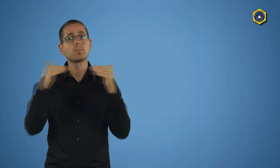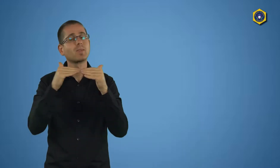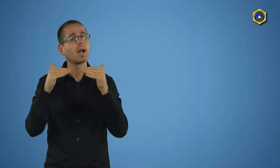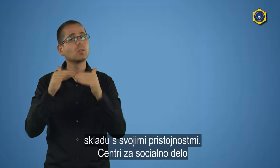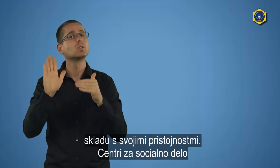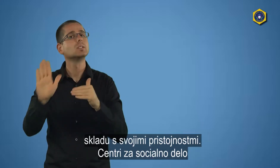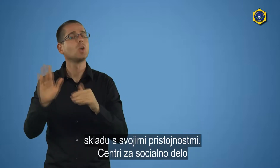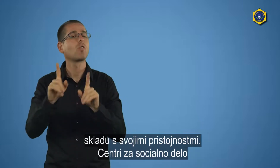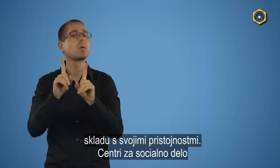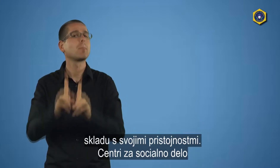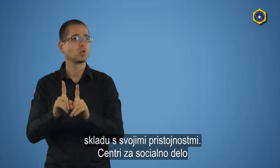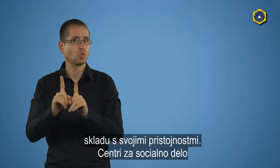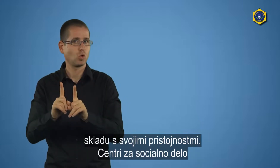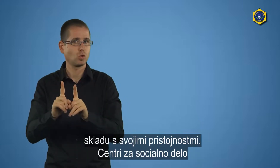pristojnostmi.